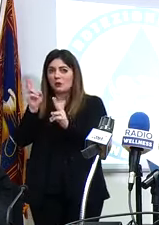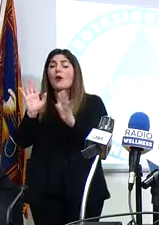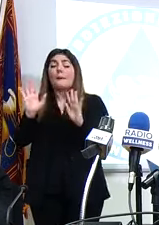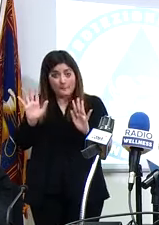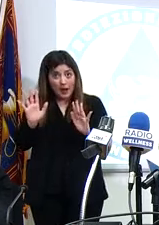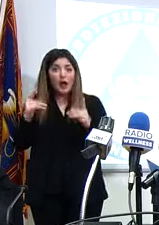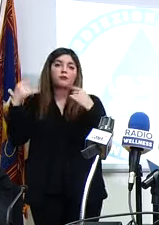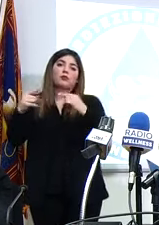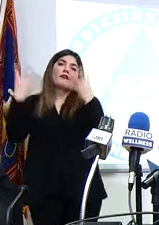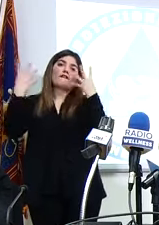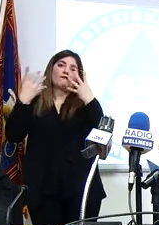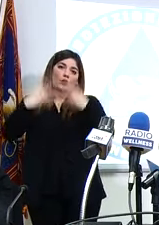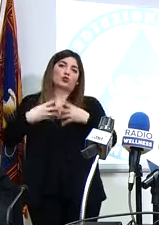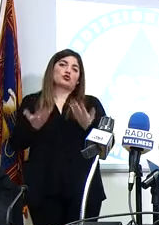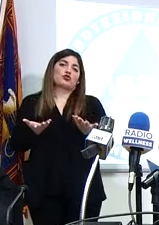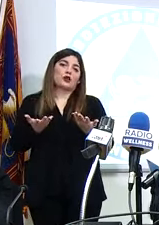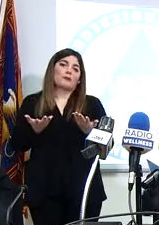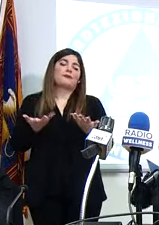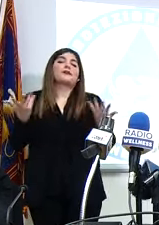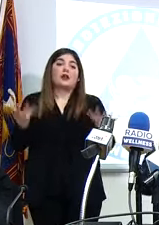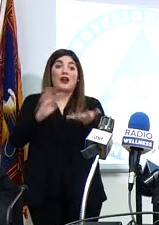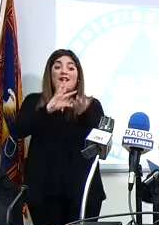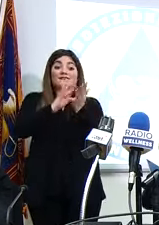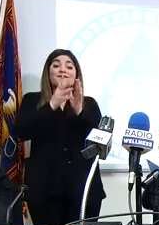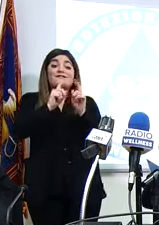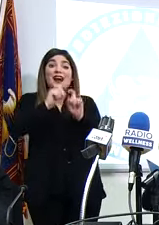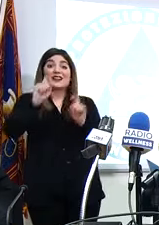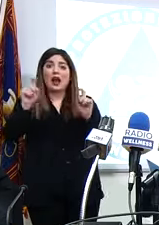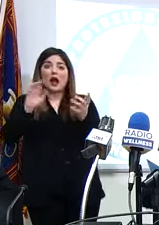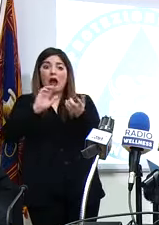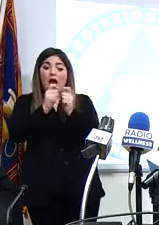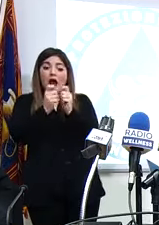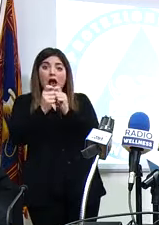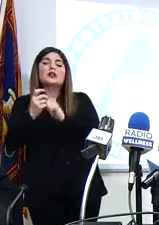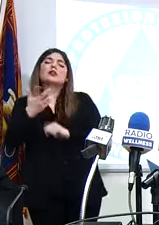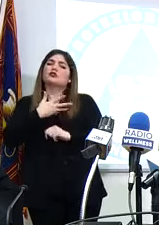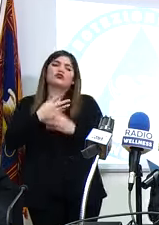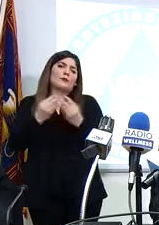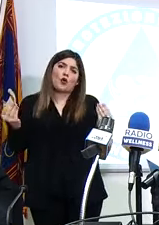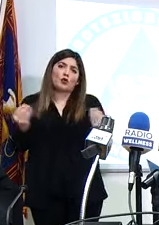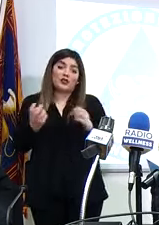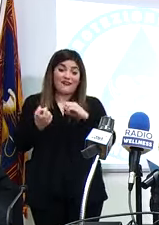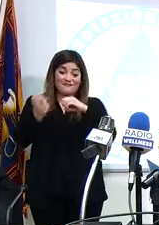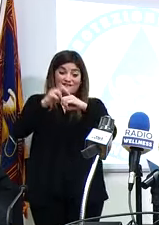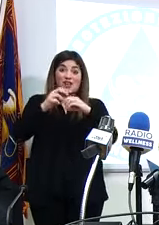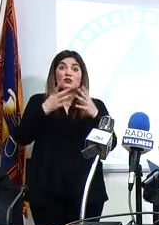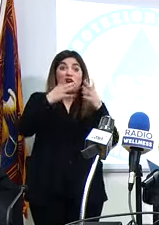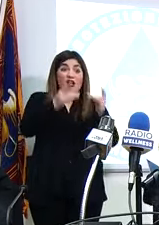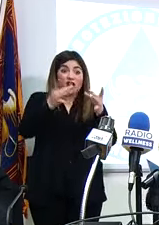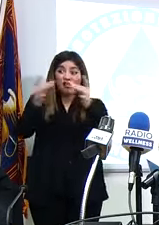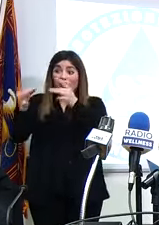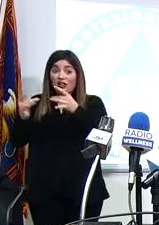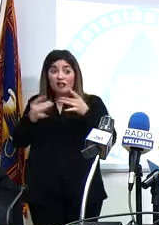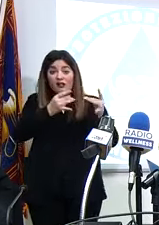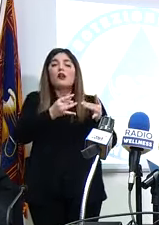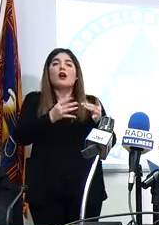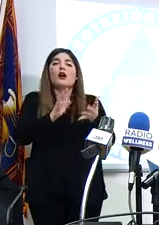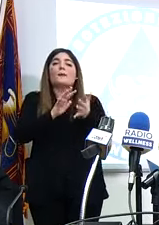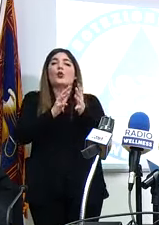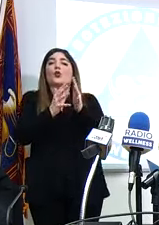varianti ne avremo. Come si formano le varianti? Più un virus replica, più fa errori e più muta, anche se ha l'enzima che li può